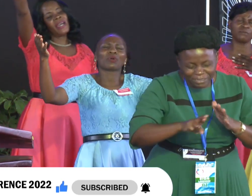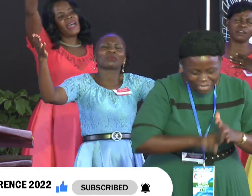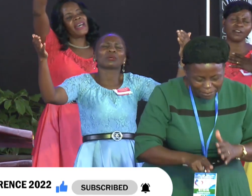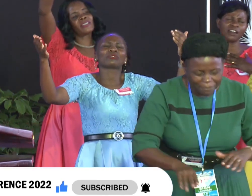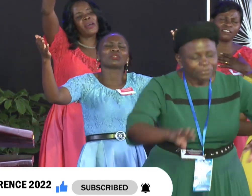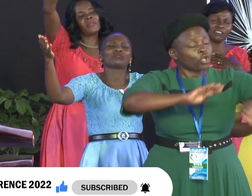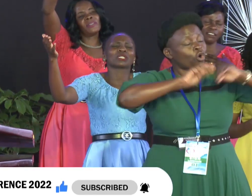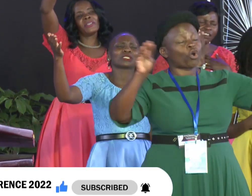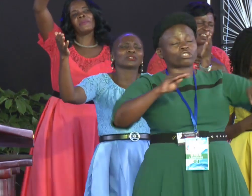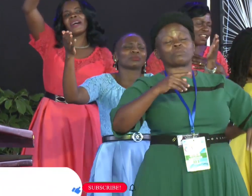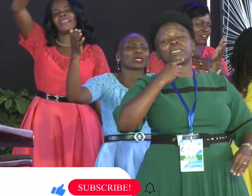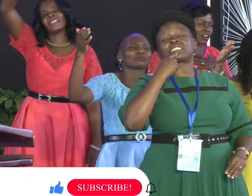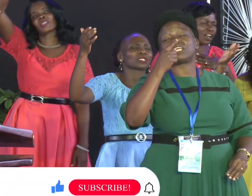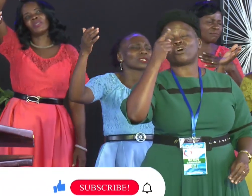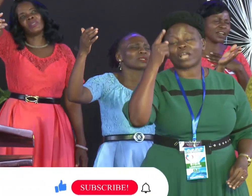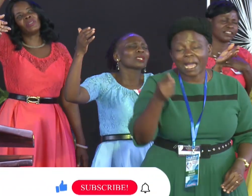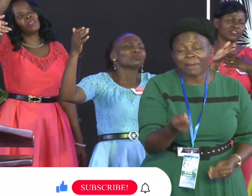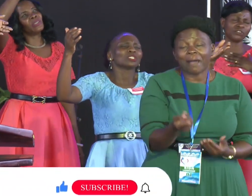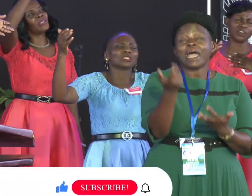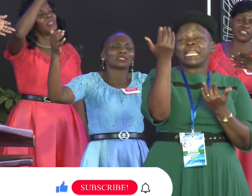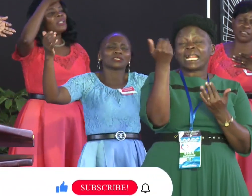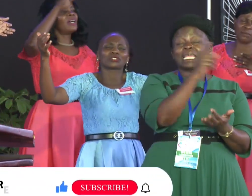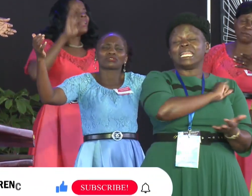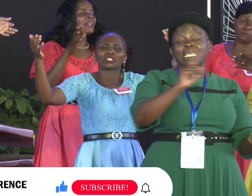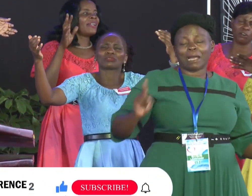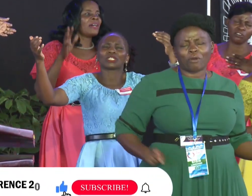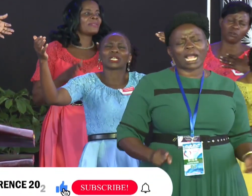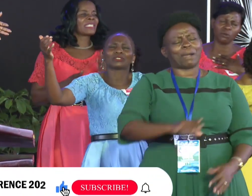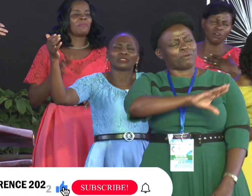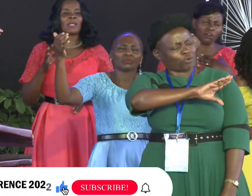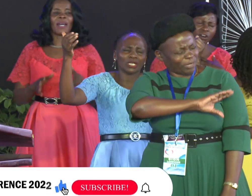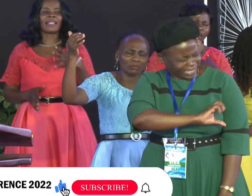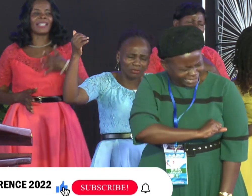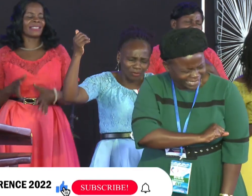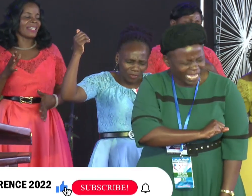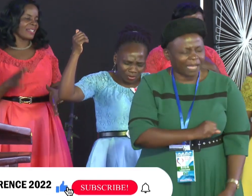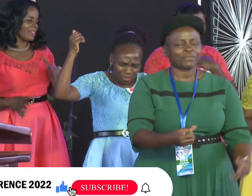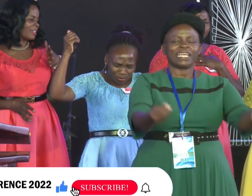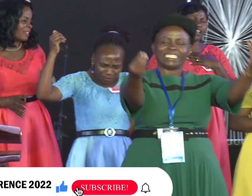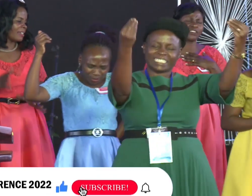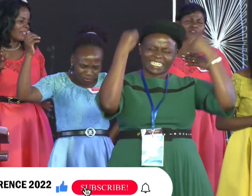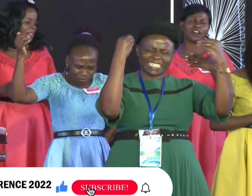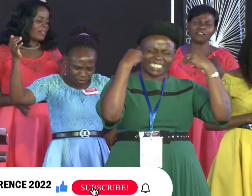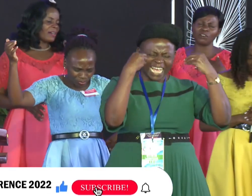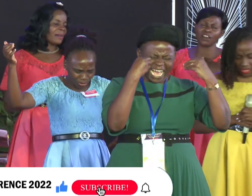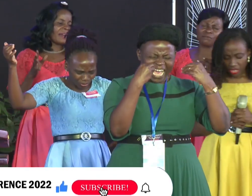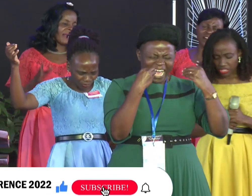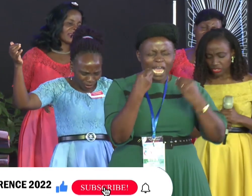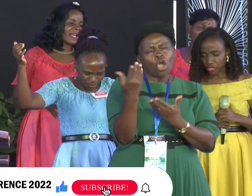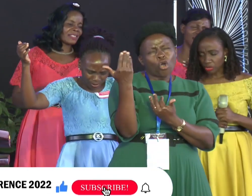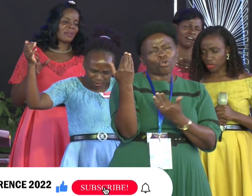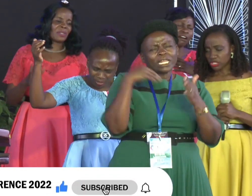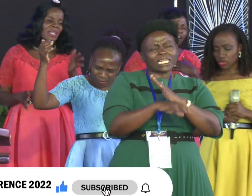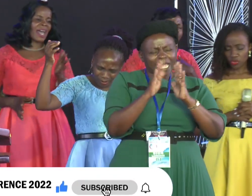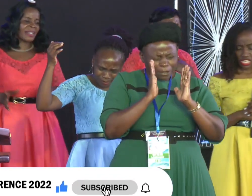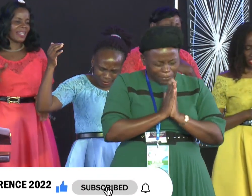n'agamba nalindirira Mukama n'okugumiikiriza Mukama tuyigiriza okulindirira mu kusaba tuyigiriza okulindirira mu